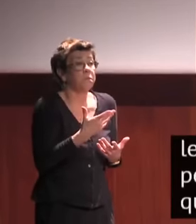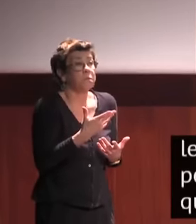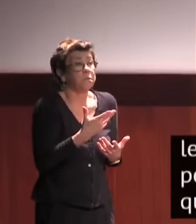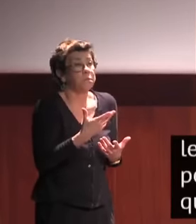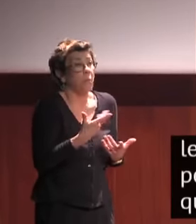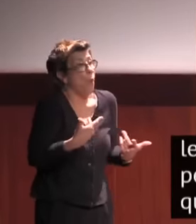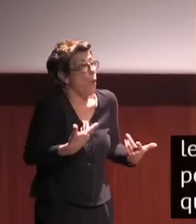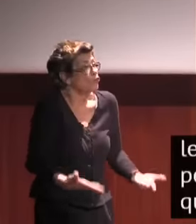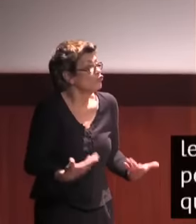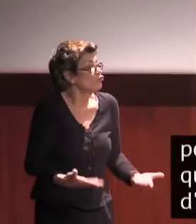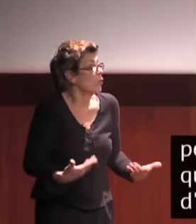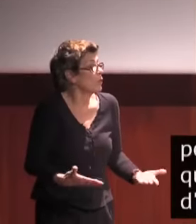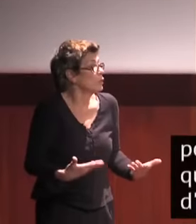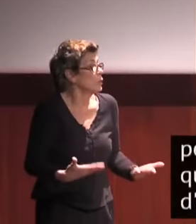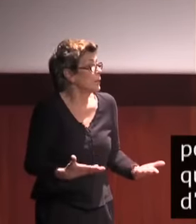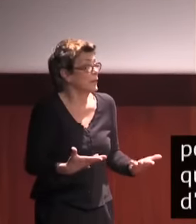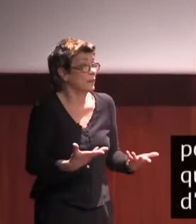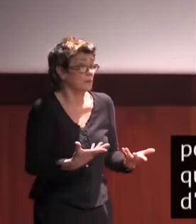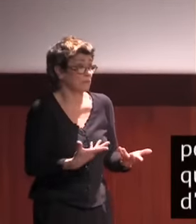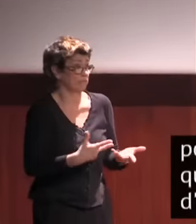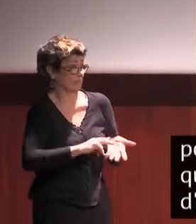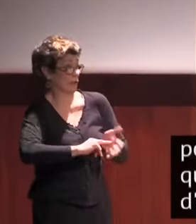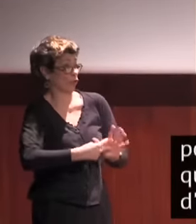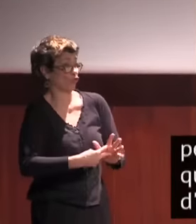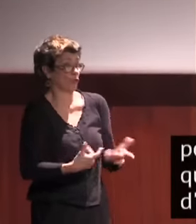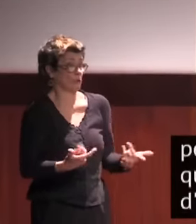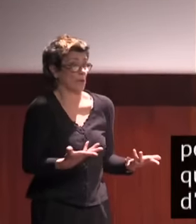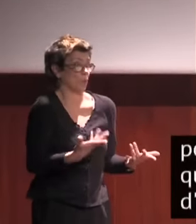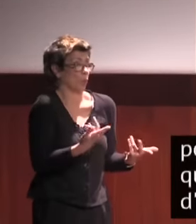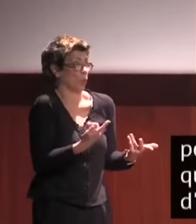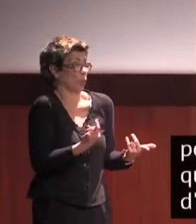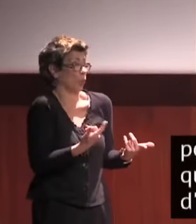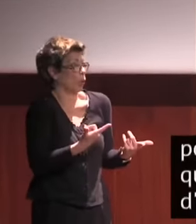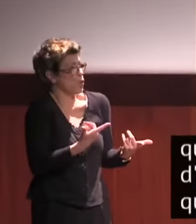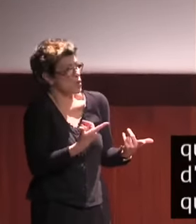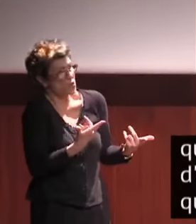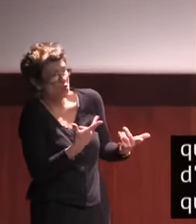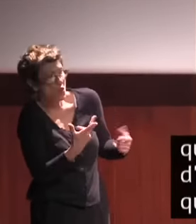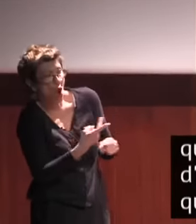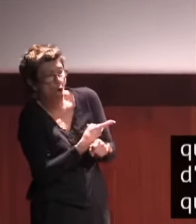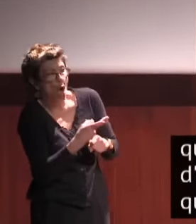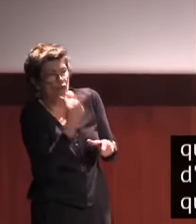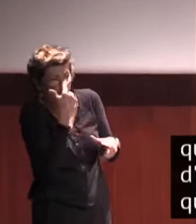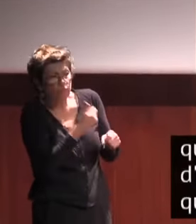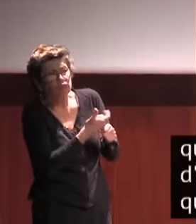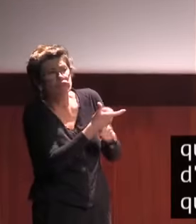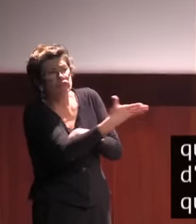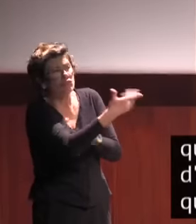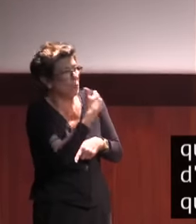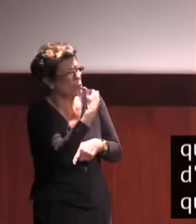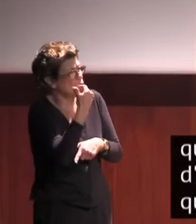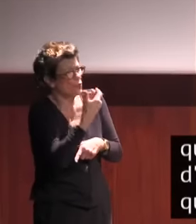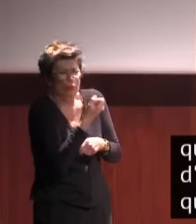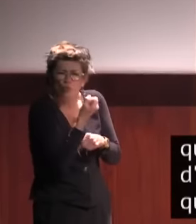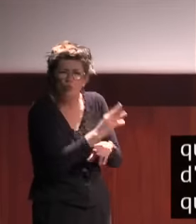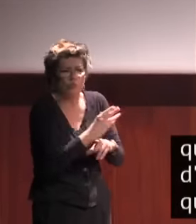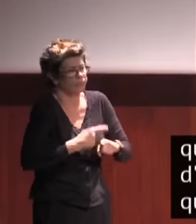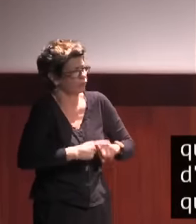loin aujourd'hui avec les capacités technologiques qu'on a, mais on peut, je suis certaine, dans quelques années, pouvoir faire mieux, en tout cas.